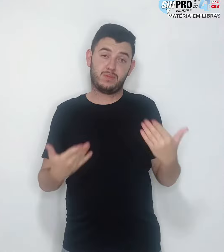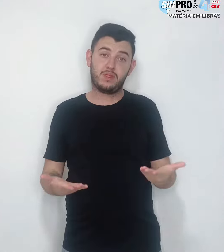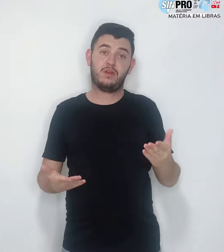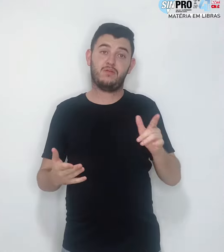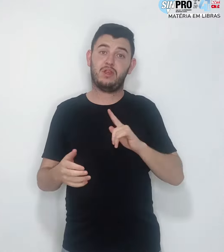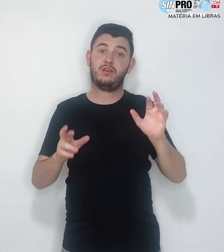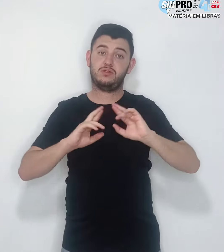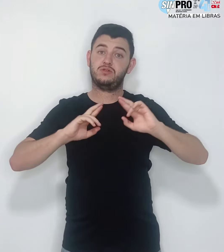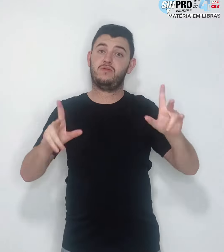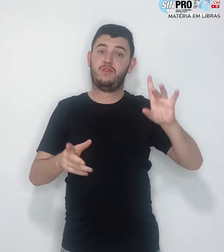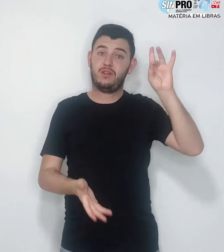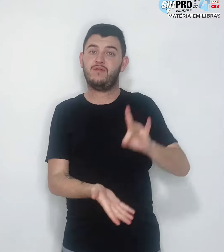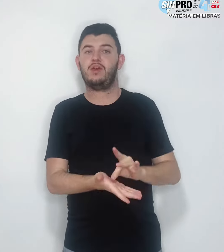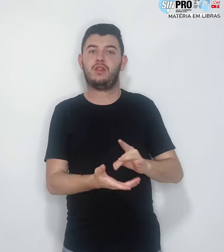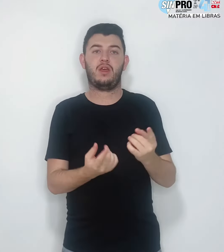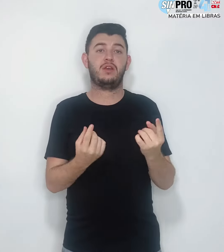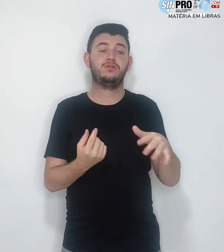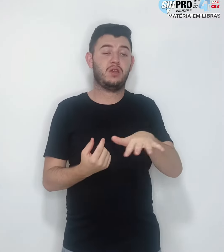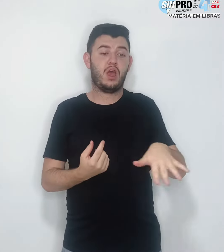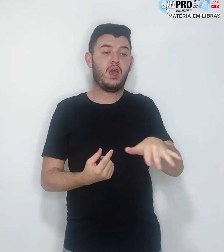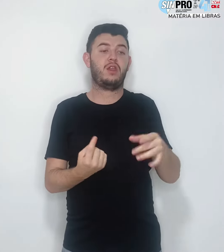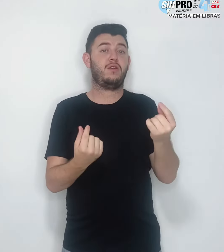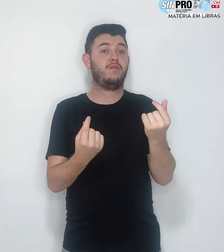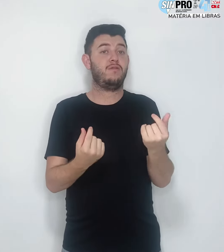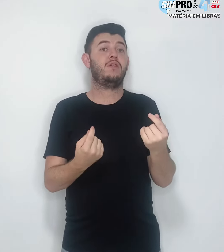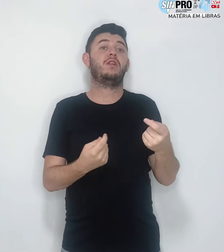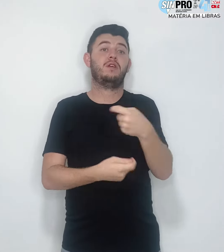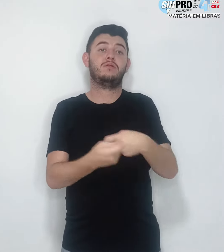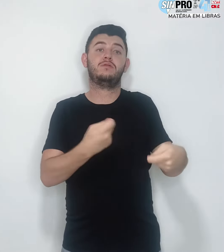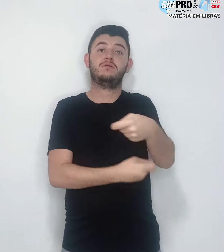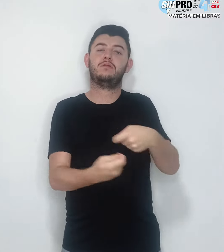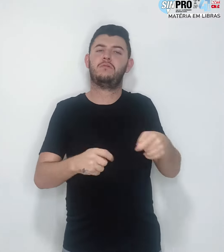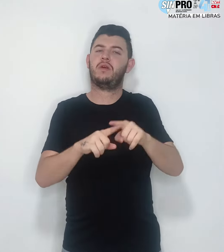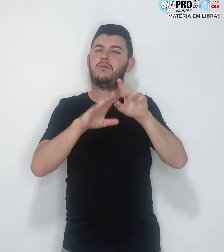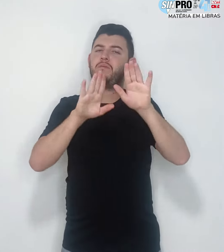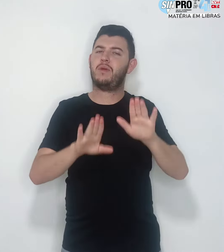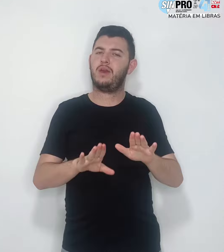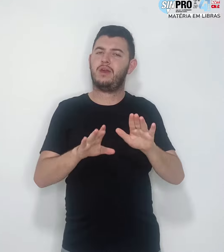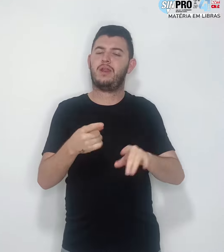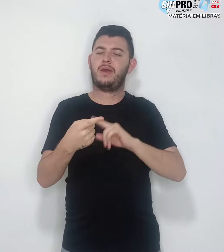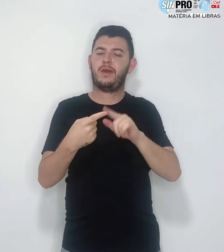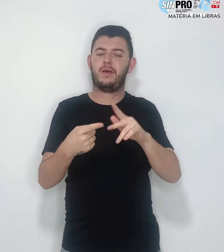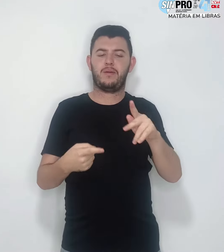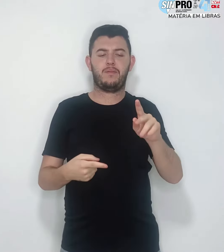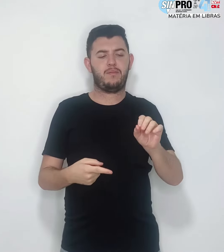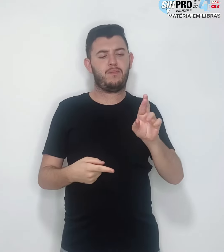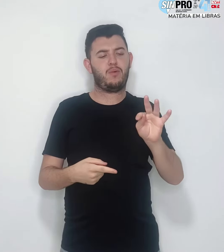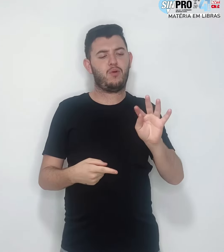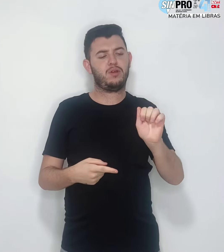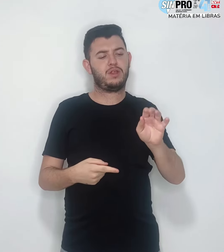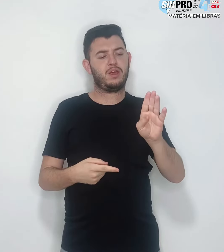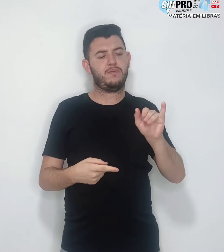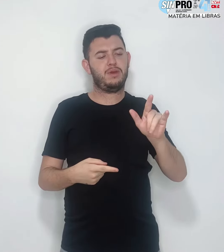fazer uma importante diferença financeira. Entretanto, questões como portabilidade ou